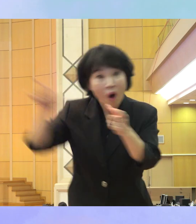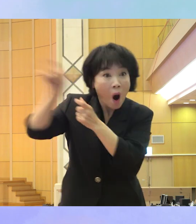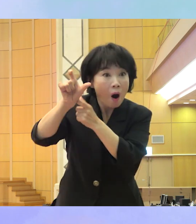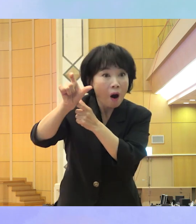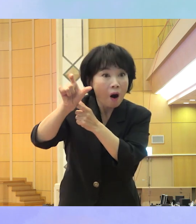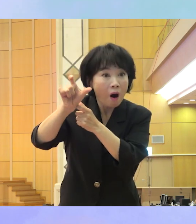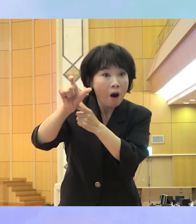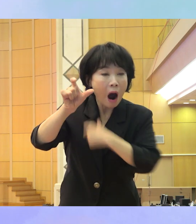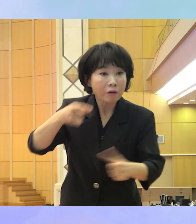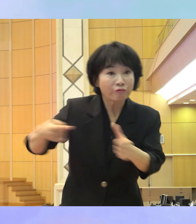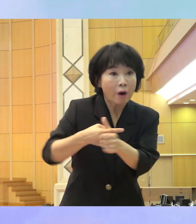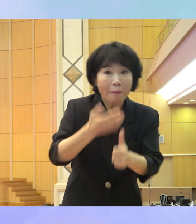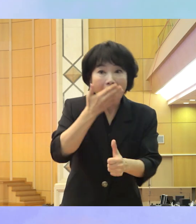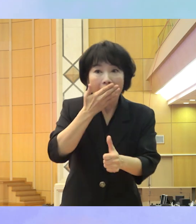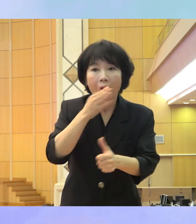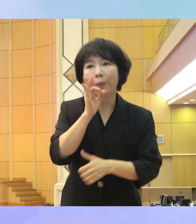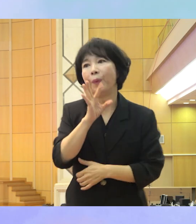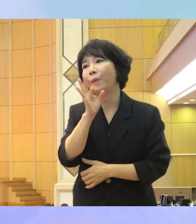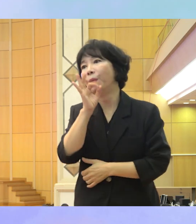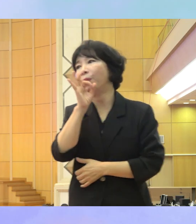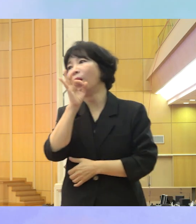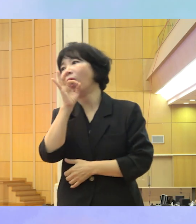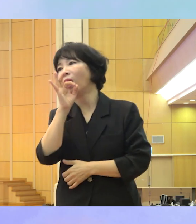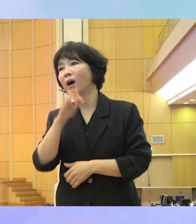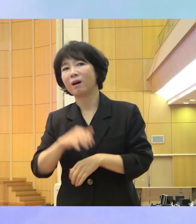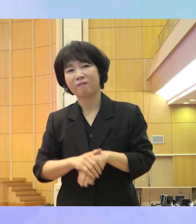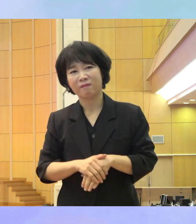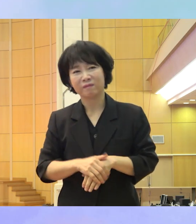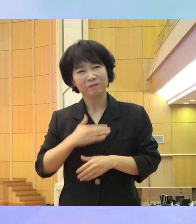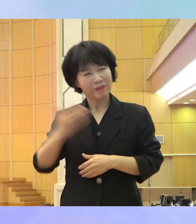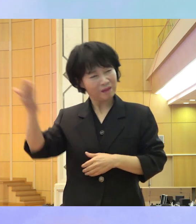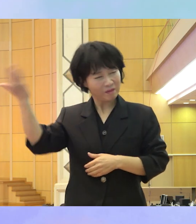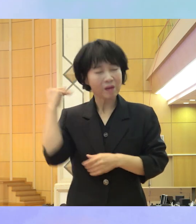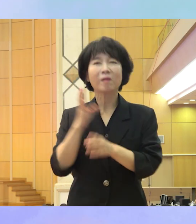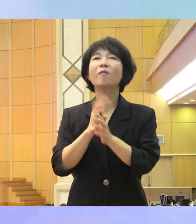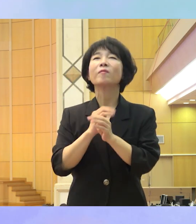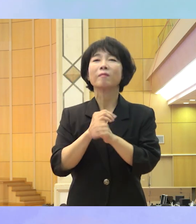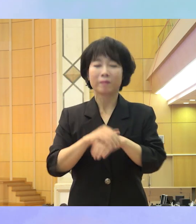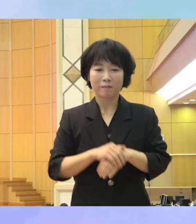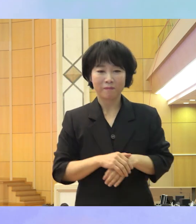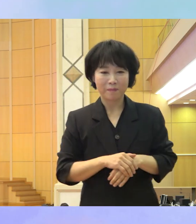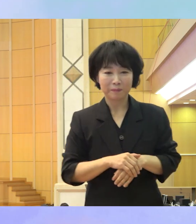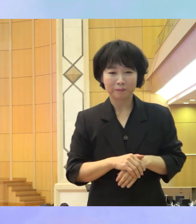제가 예전에 얘기했잖아요. 우리 옆집에 있는 아주머니가 나보고